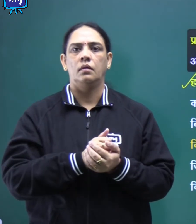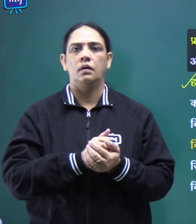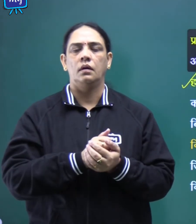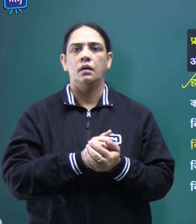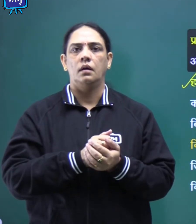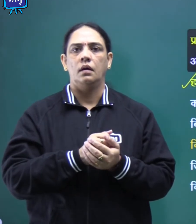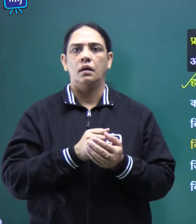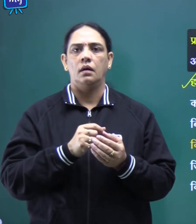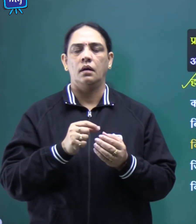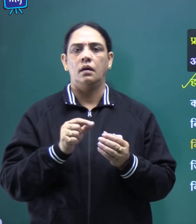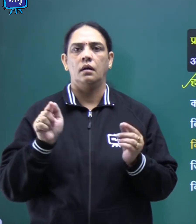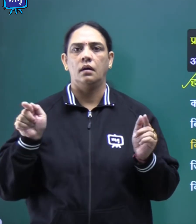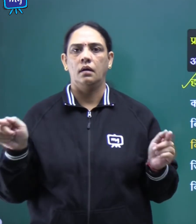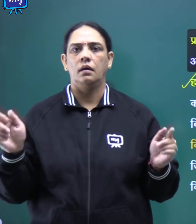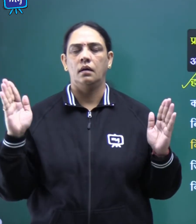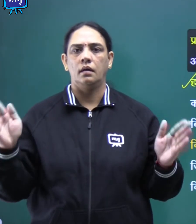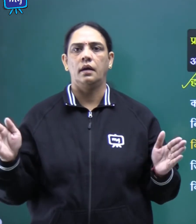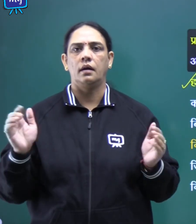रेखाखंड